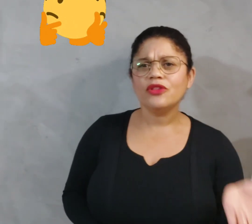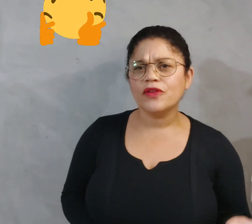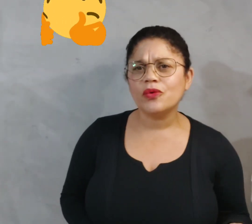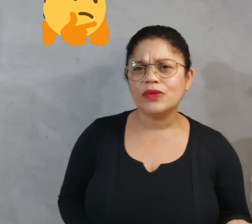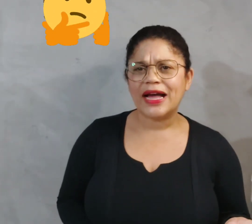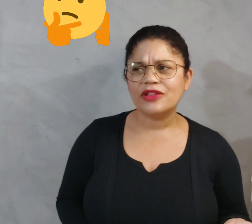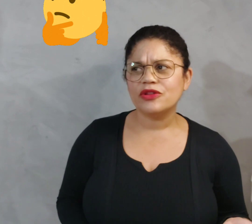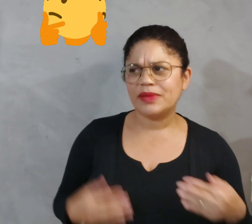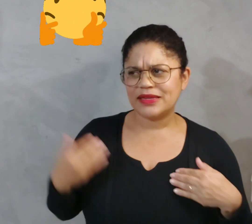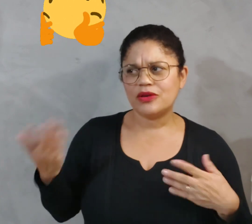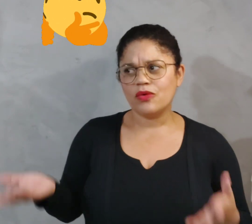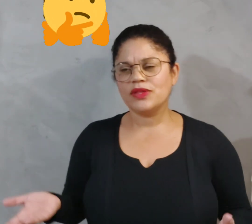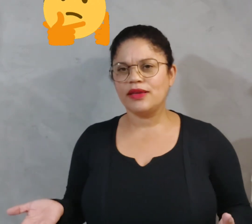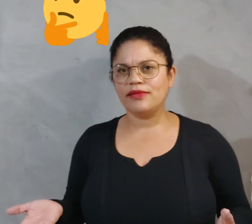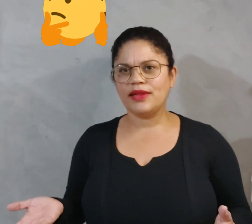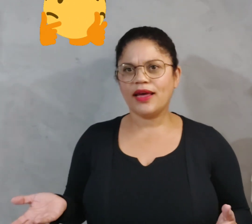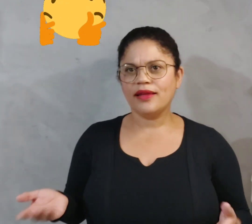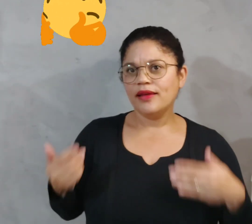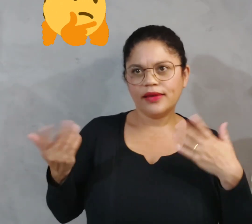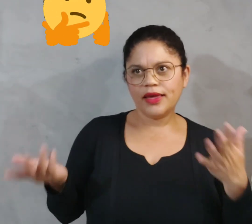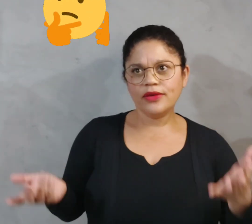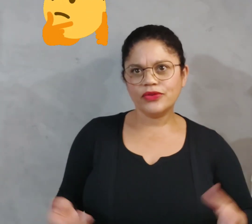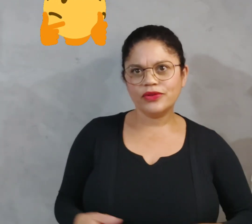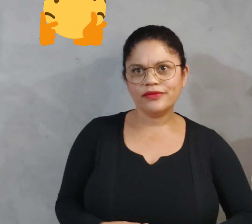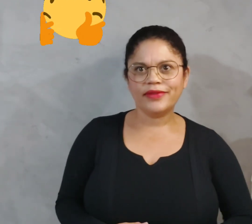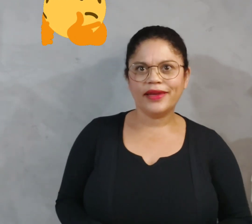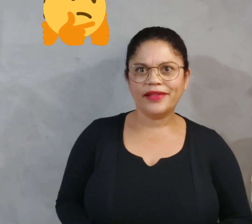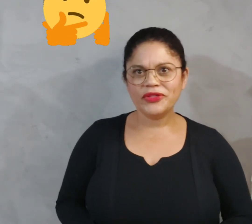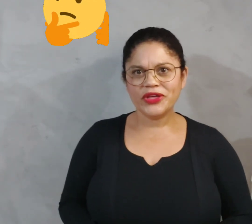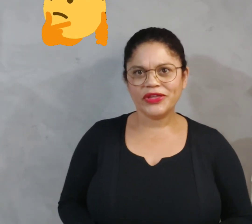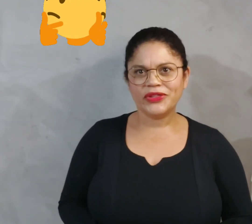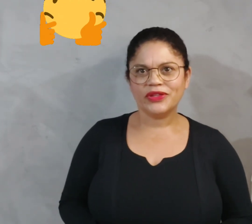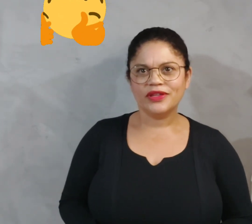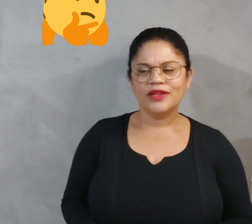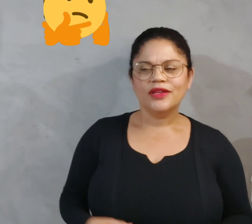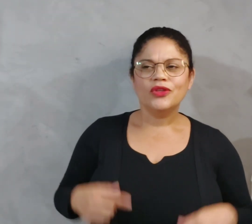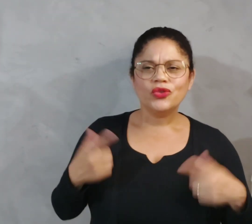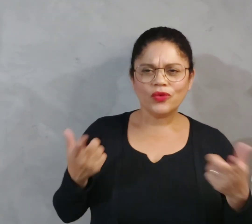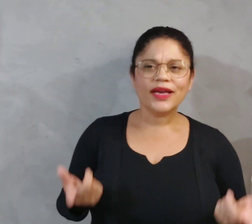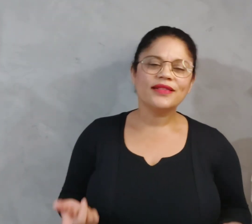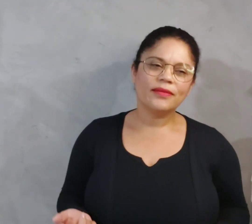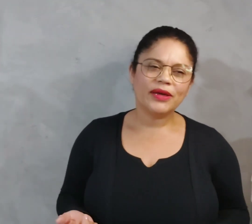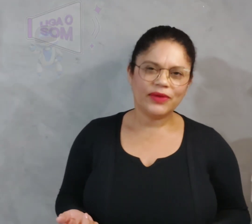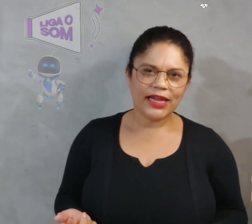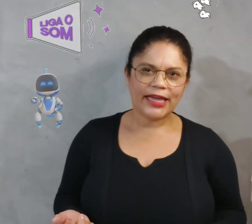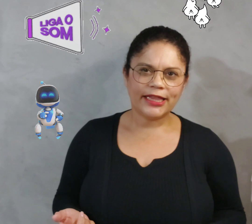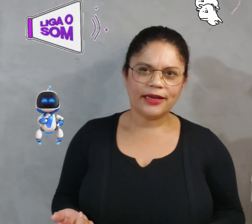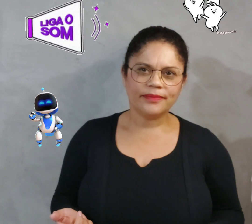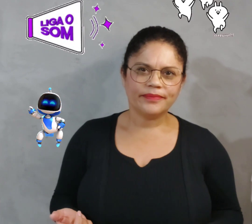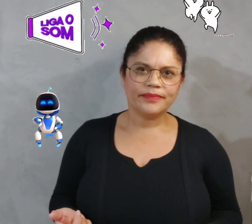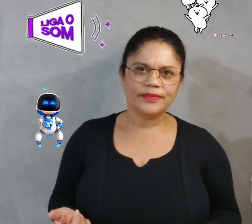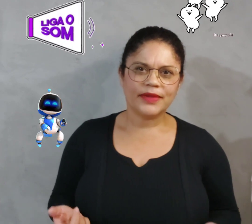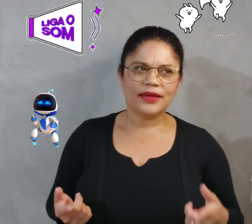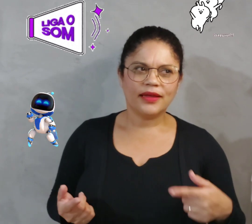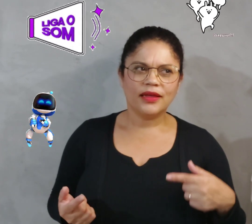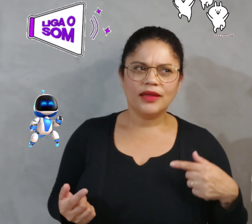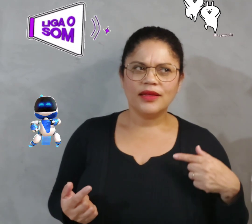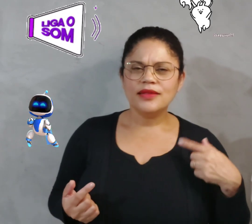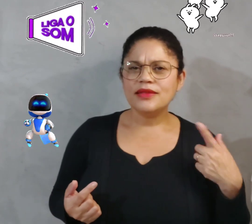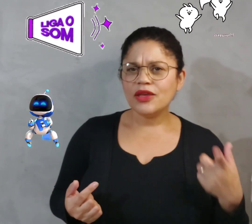dificuldade para se concentrar? Quem hoje não tem, né, gente? Sua casa é barulhenta? Se